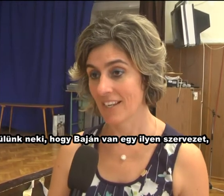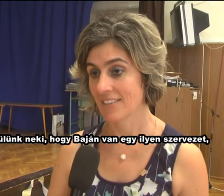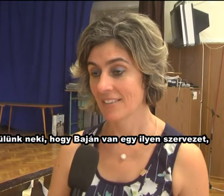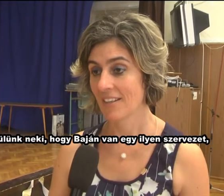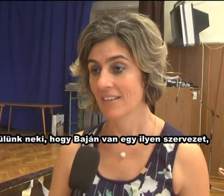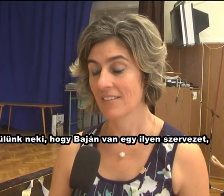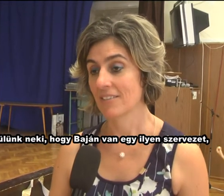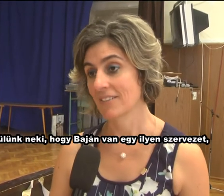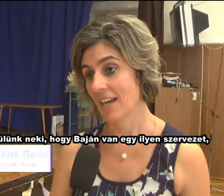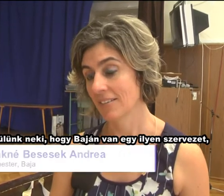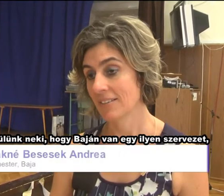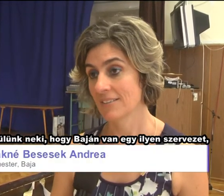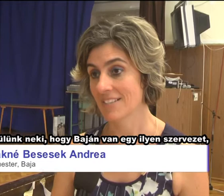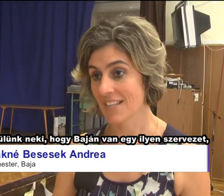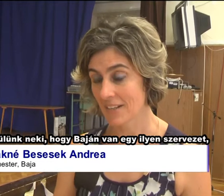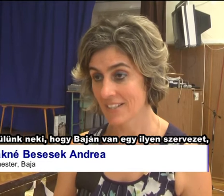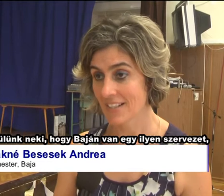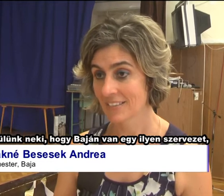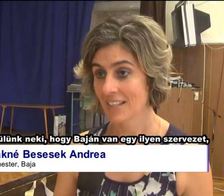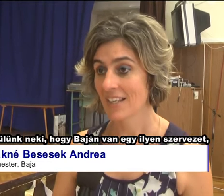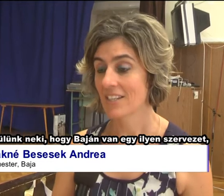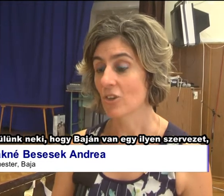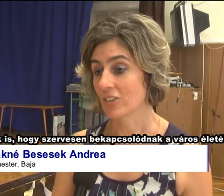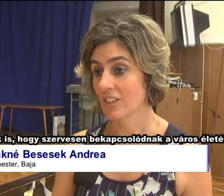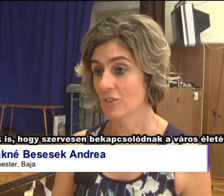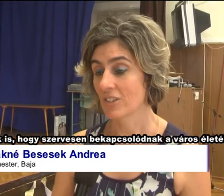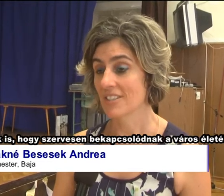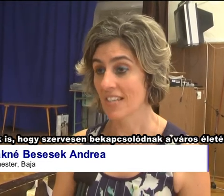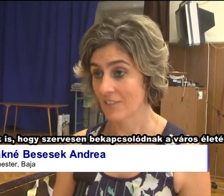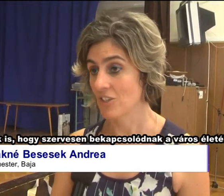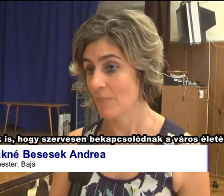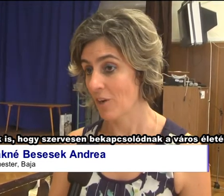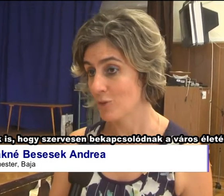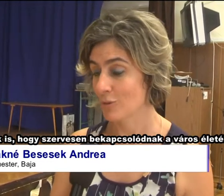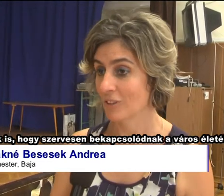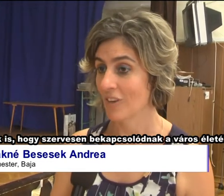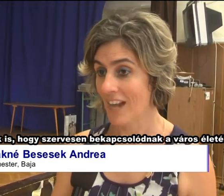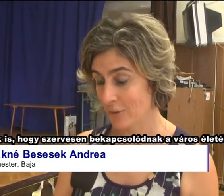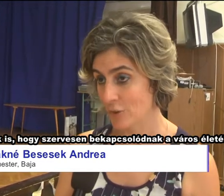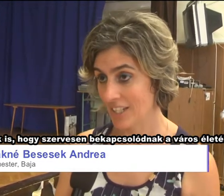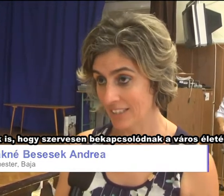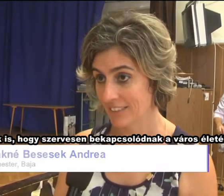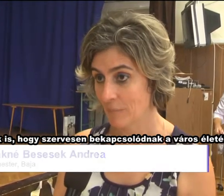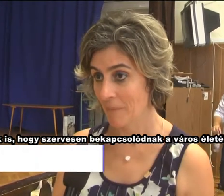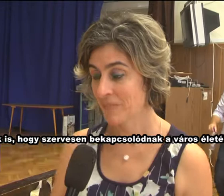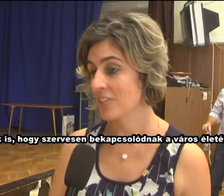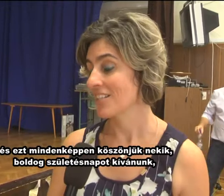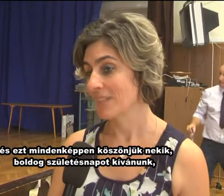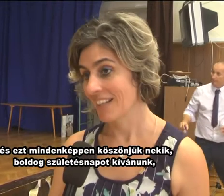egy ilyen szervezet, és annak is, hogy szervesen bekapcsolódnak a város életébe. És ezt